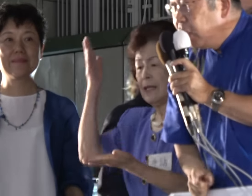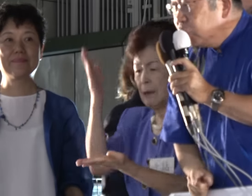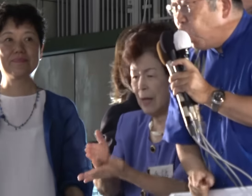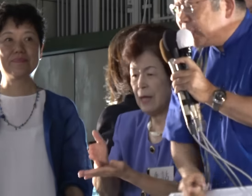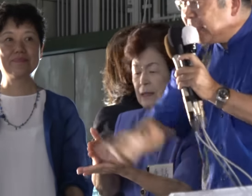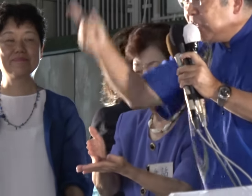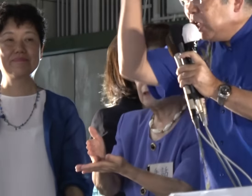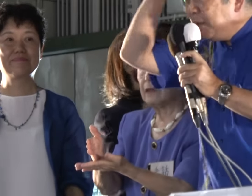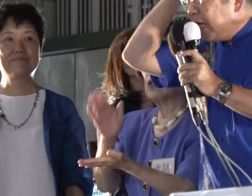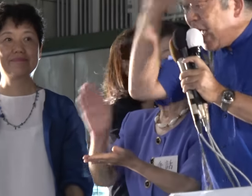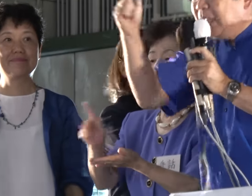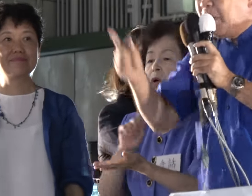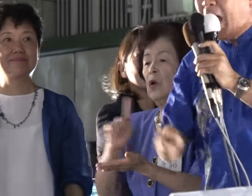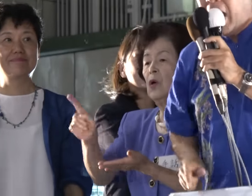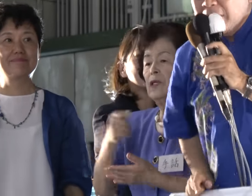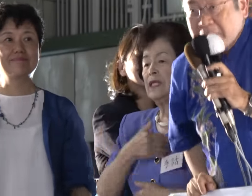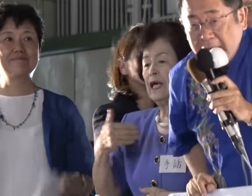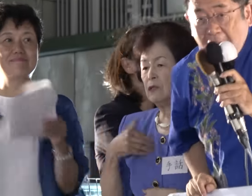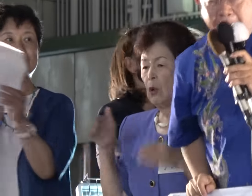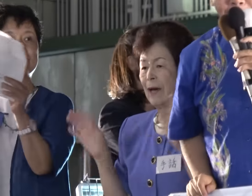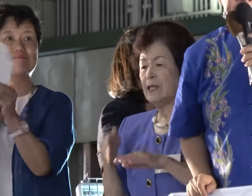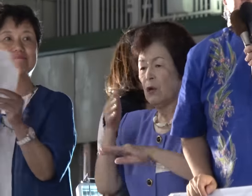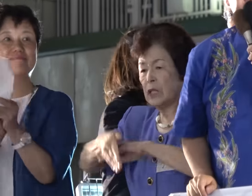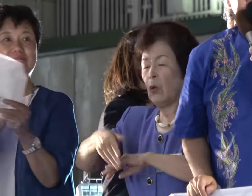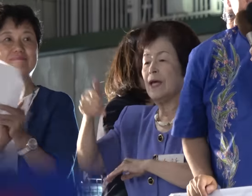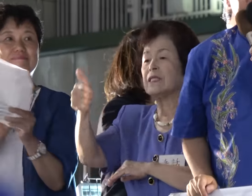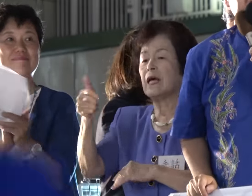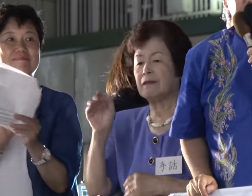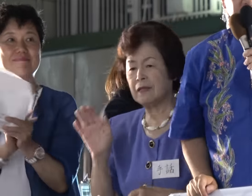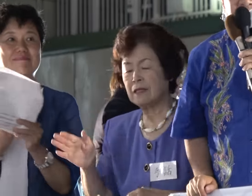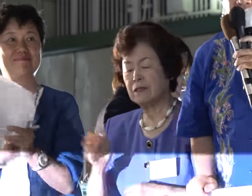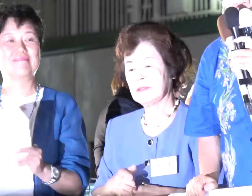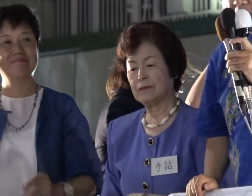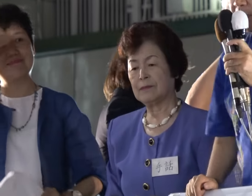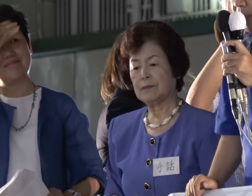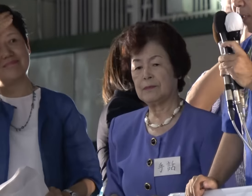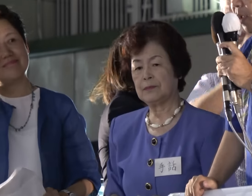ければ都知事の意味がないではありませんか。